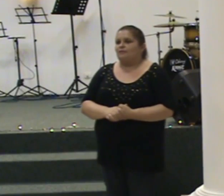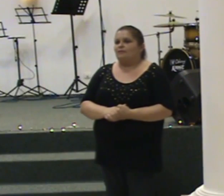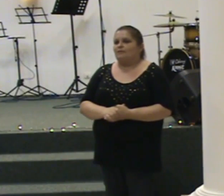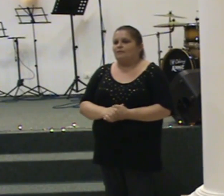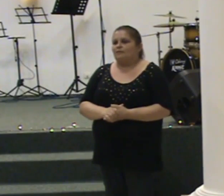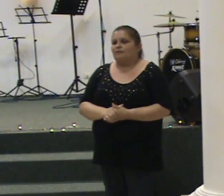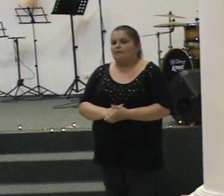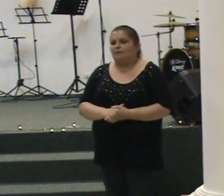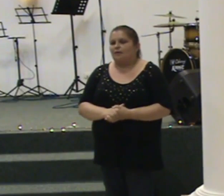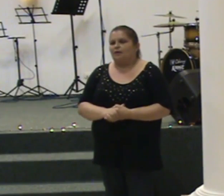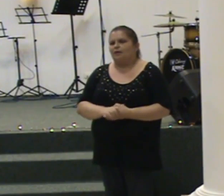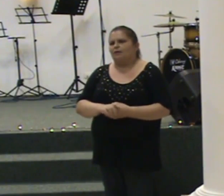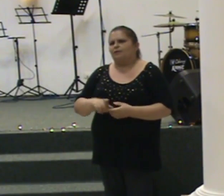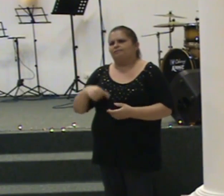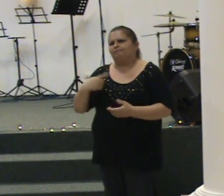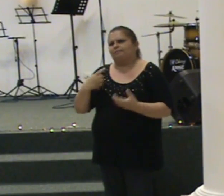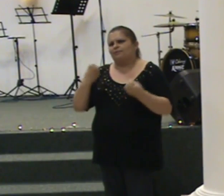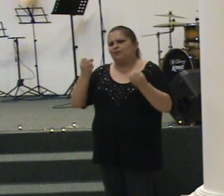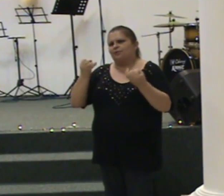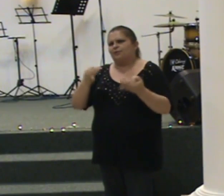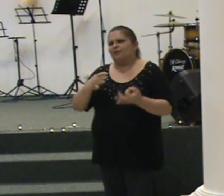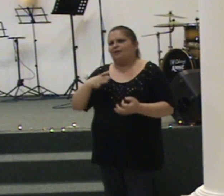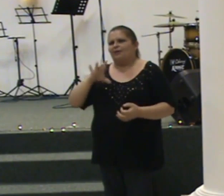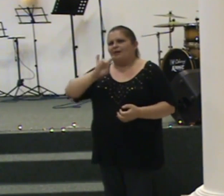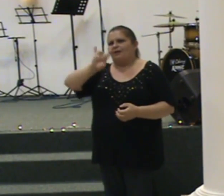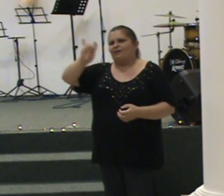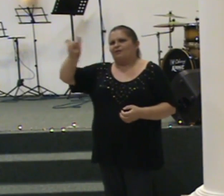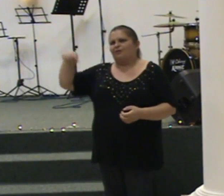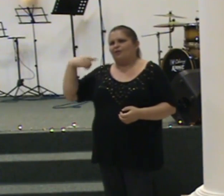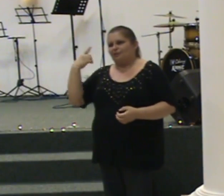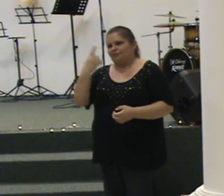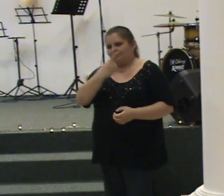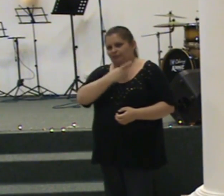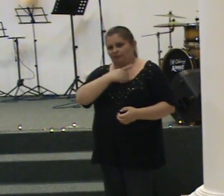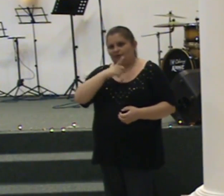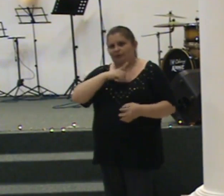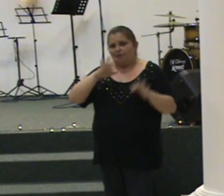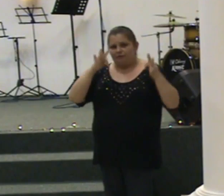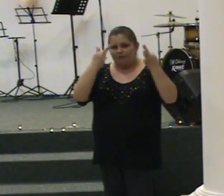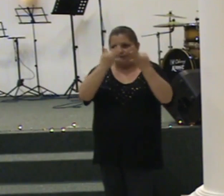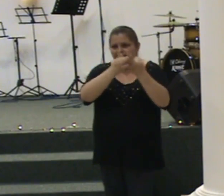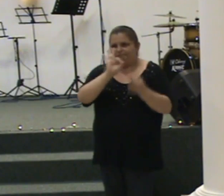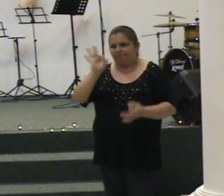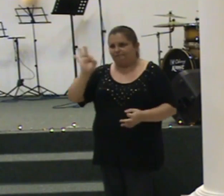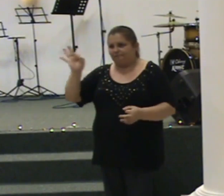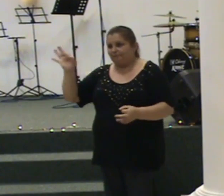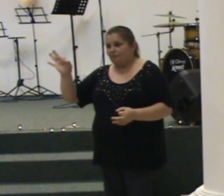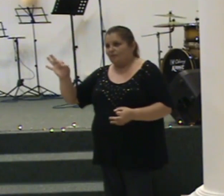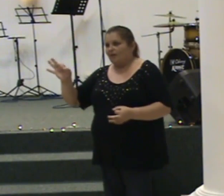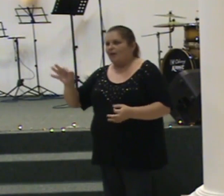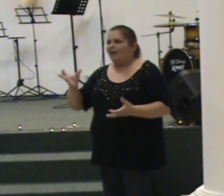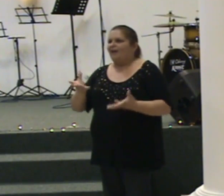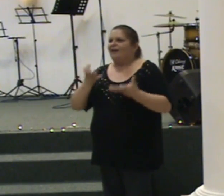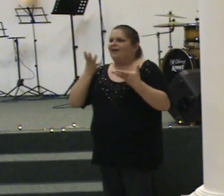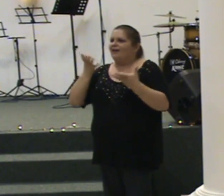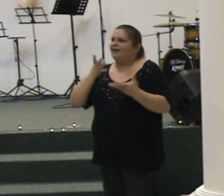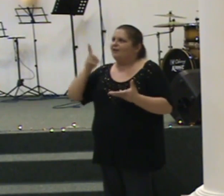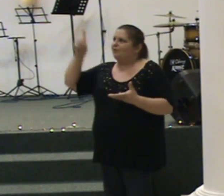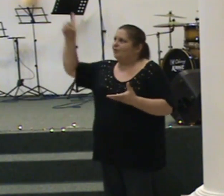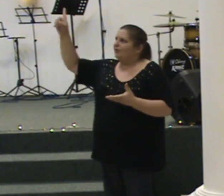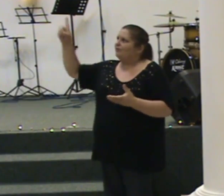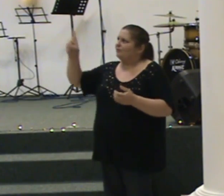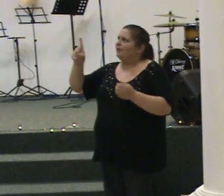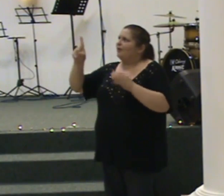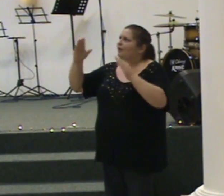E aí, nós estamos falando aqui com cada um de nós, temos uma família, que nós queremos que o Deus venha habitar